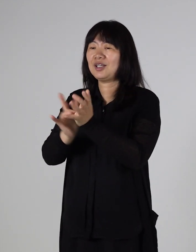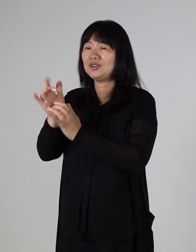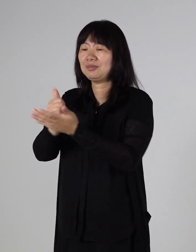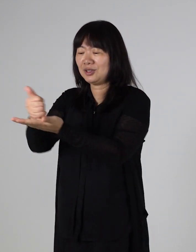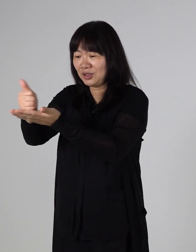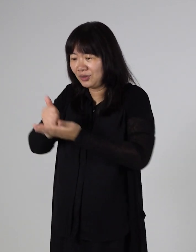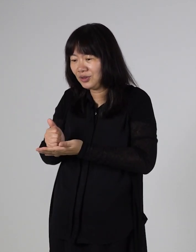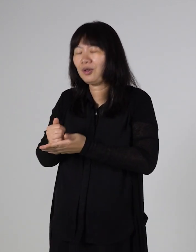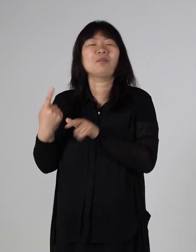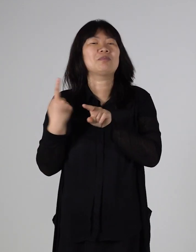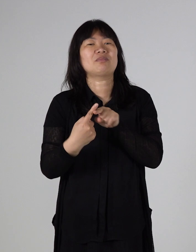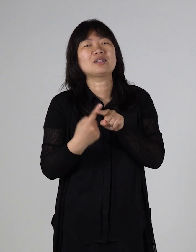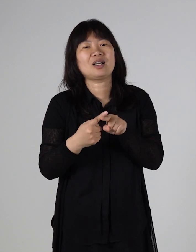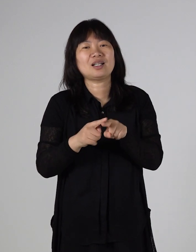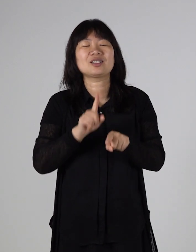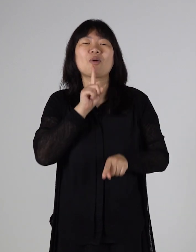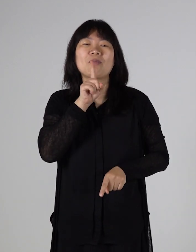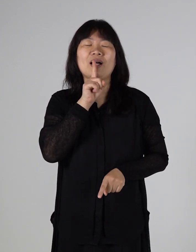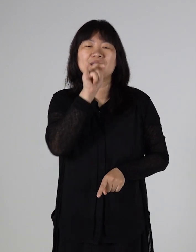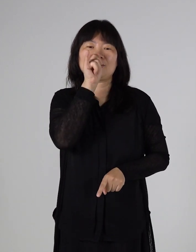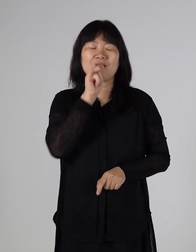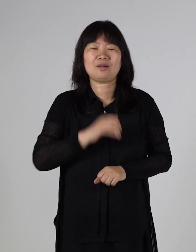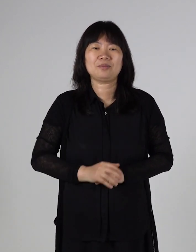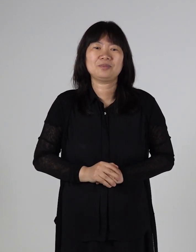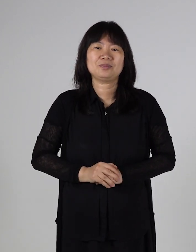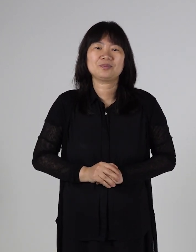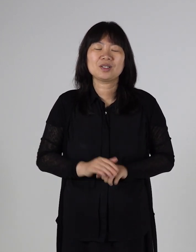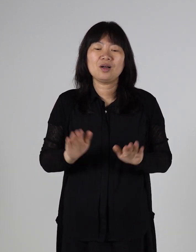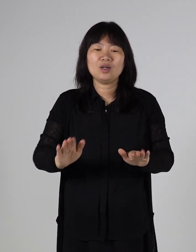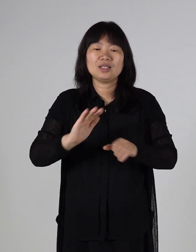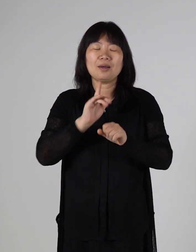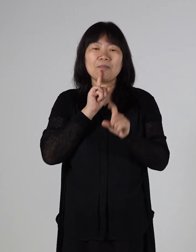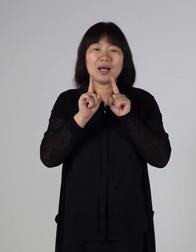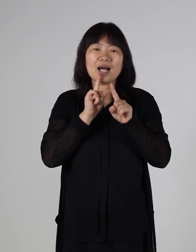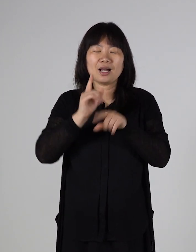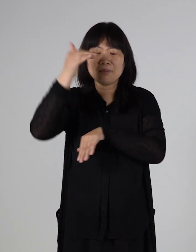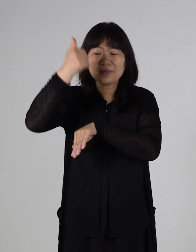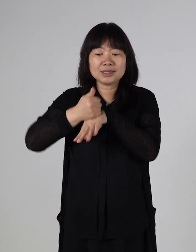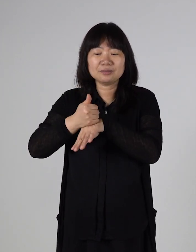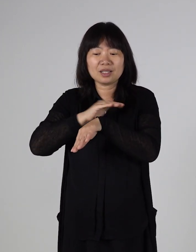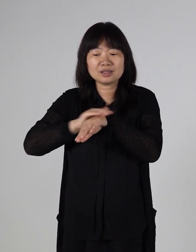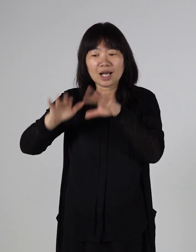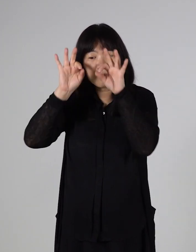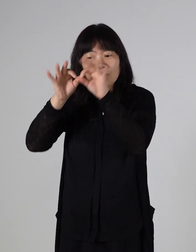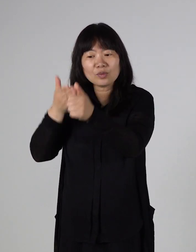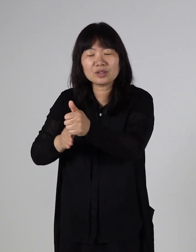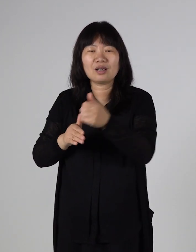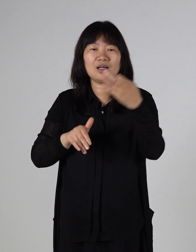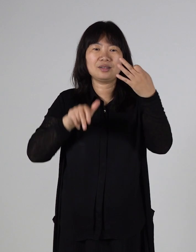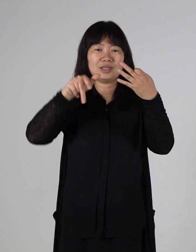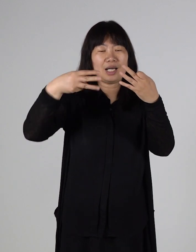자기를 영접하는 거래요. 근데 오늘 이 본문이 어떻게 끝나는가를 잘 보세요.